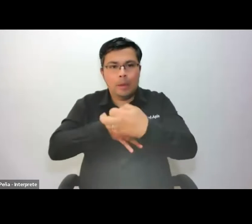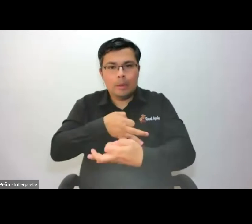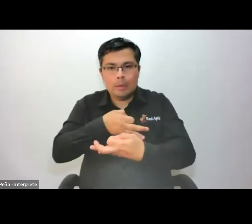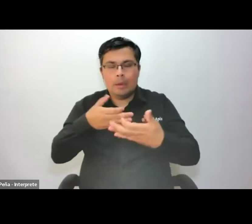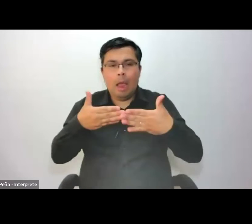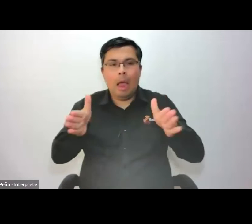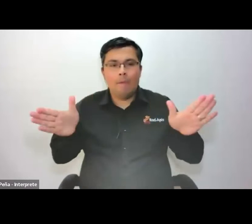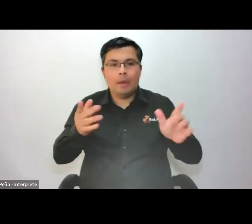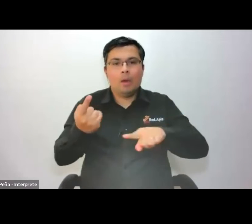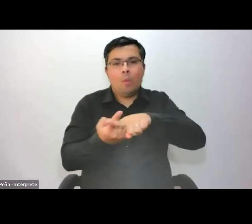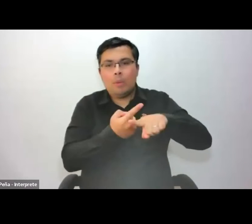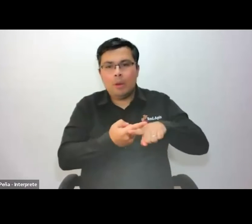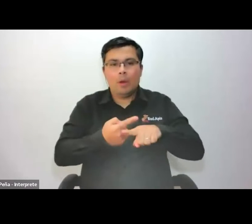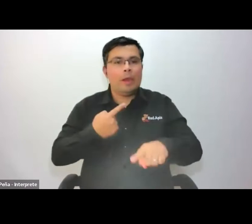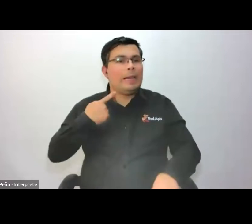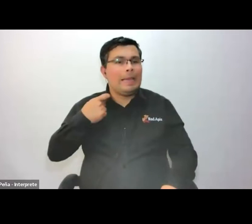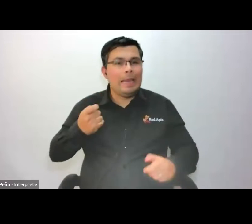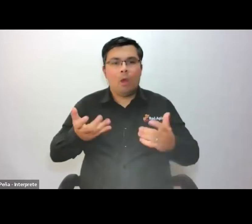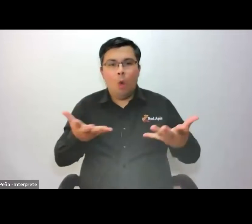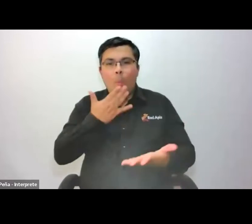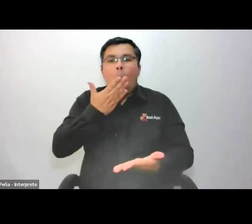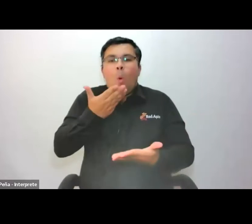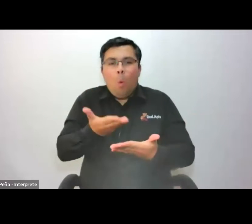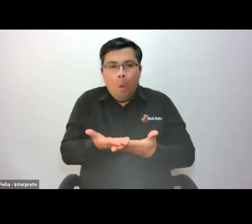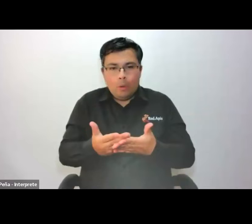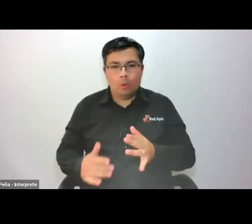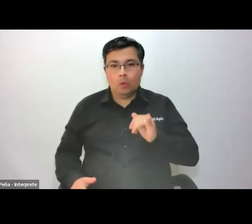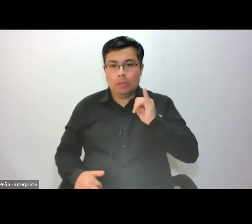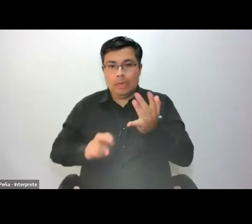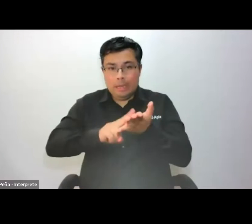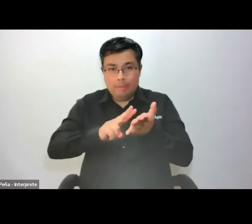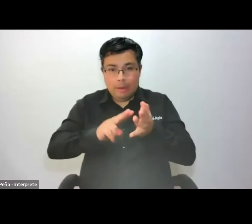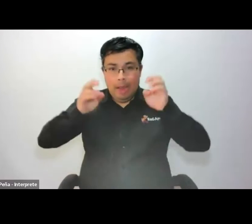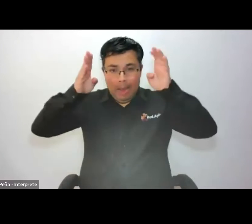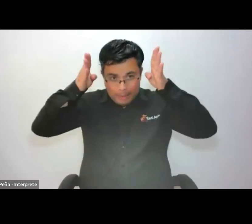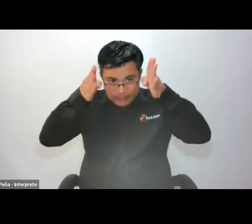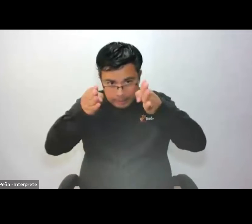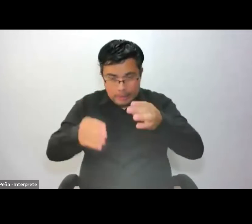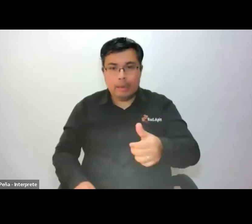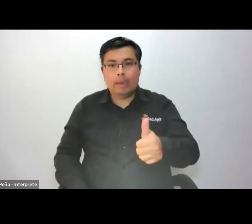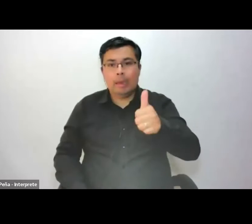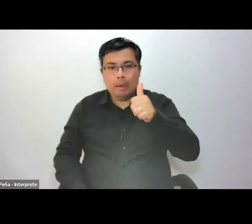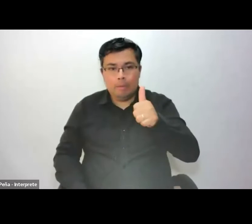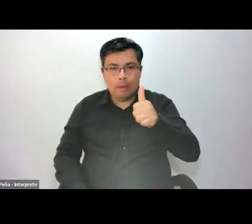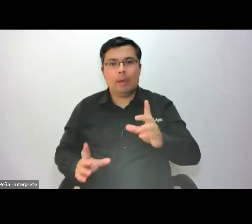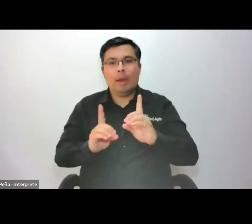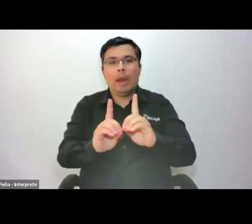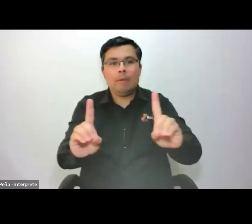el proceso de enseñanza-aprendizaje y si estamos atendiendo las particularidades y la diversidad de todos y todas los